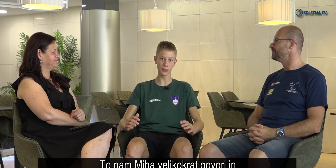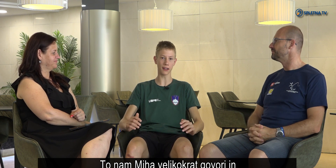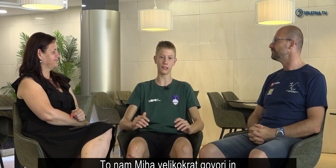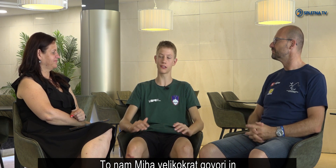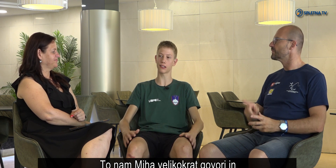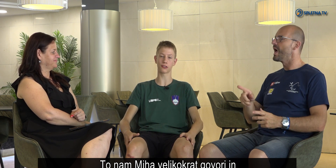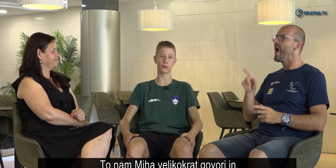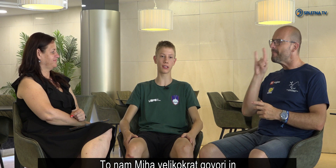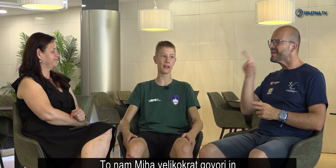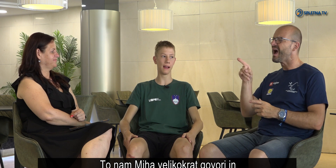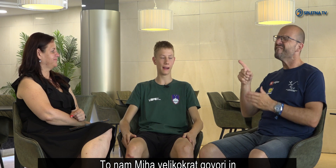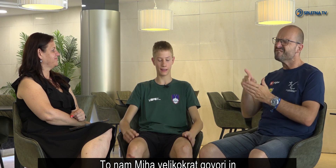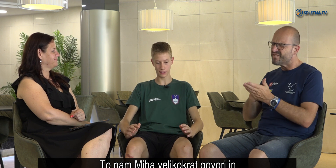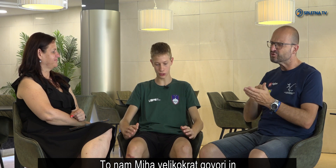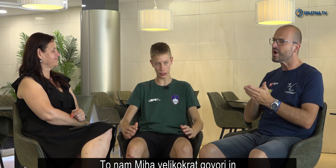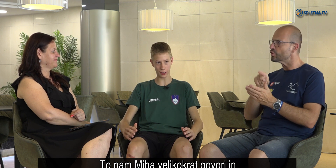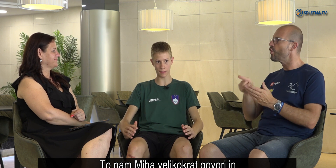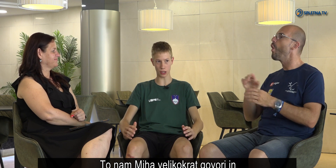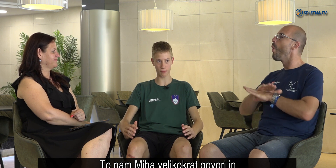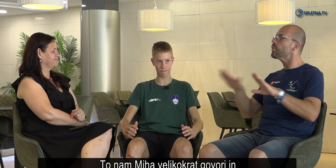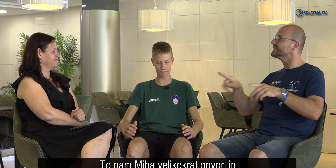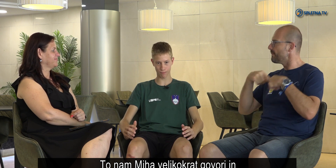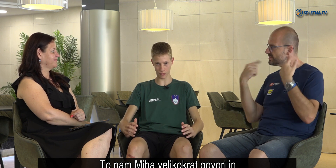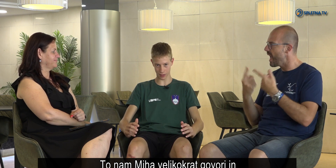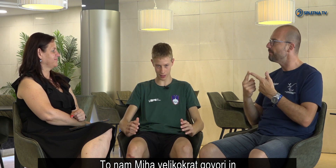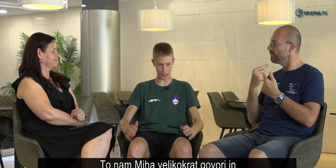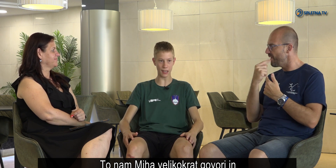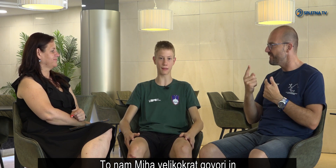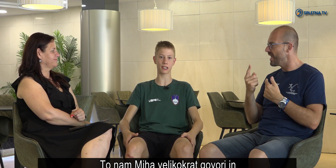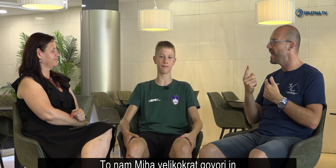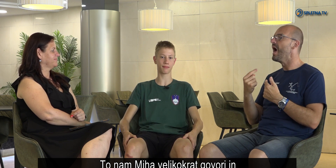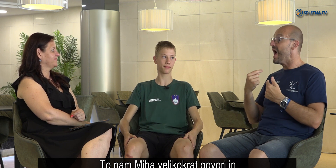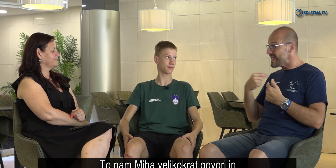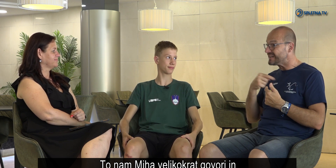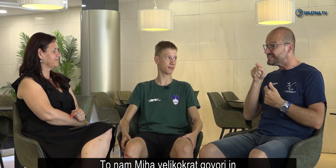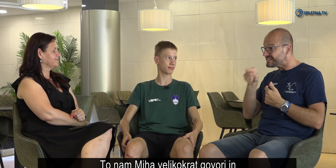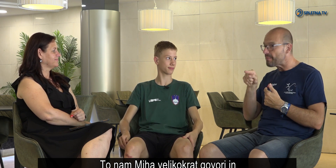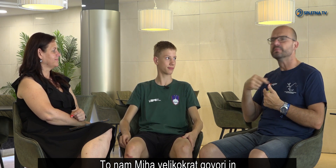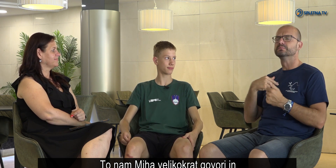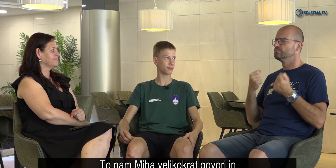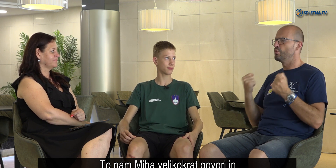To nam Miha velikokrat govori in to je res pač, se strinjam s tem.